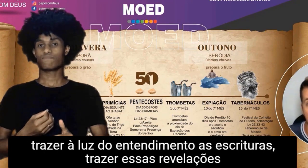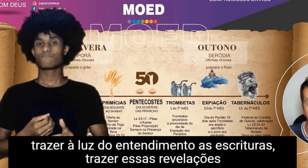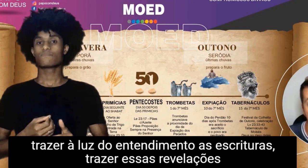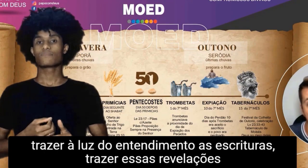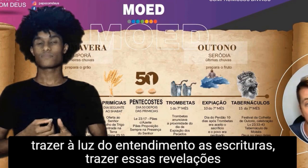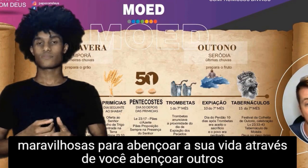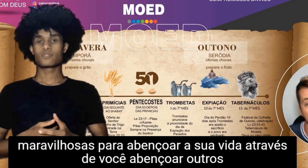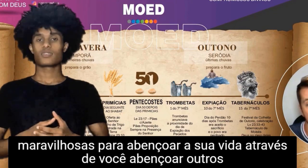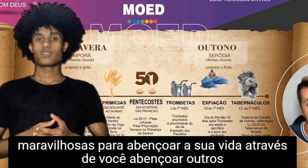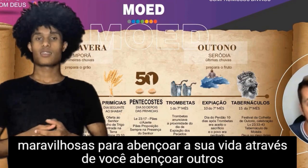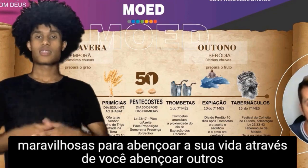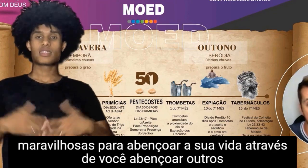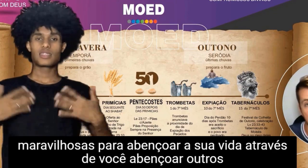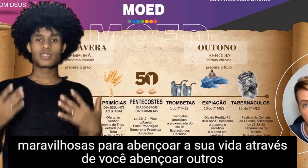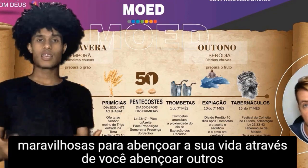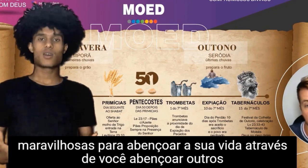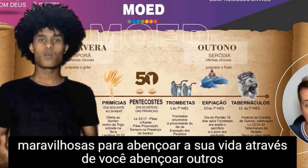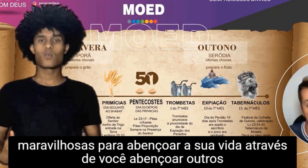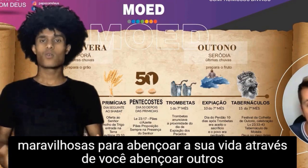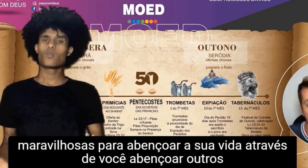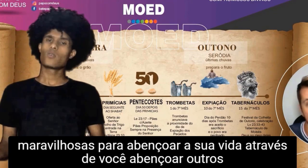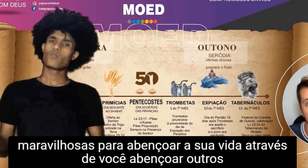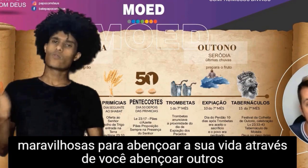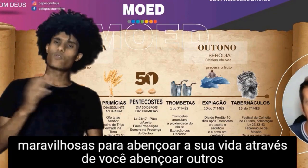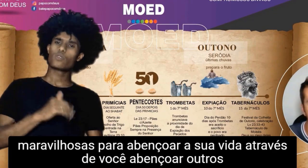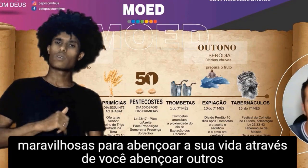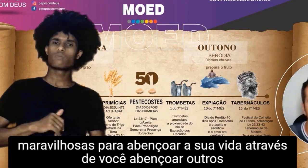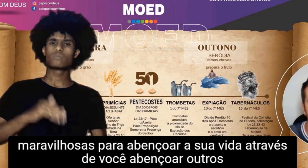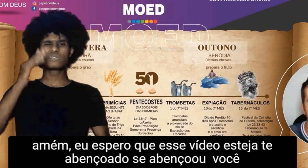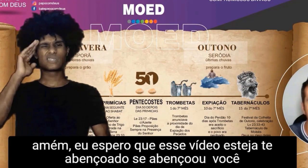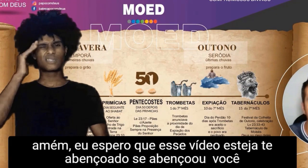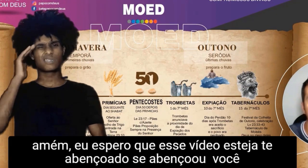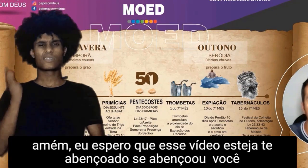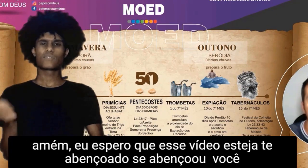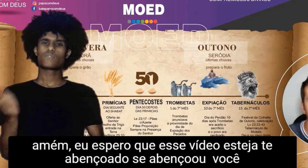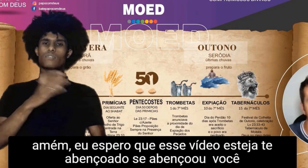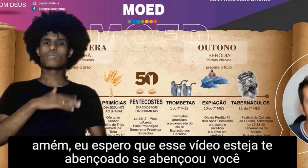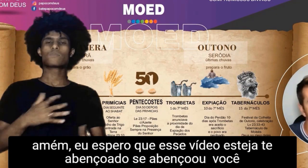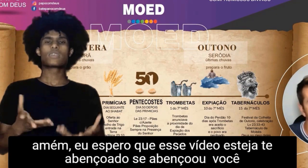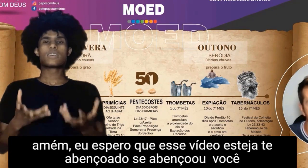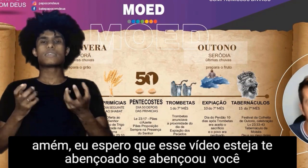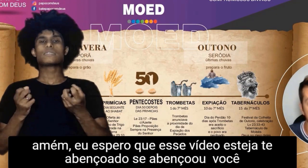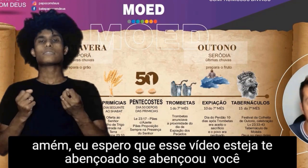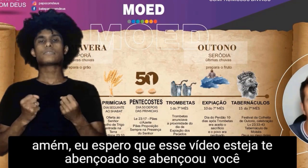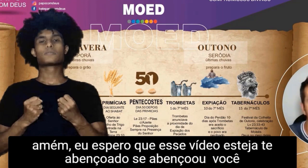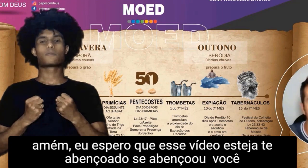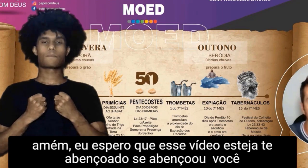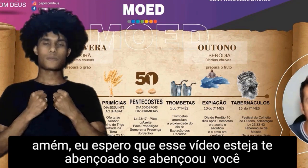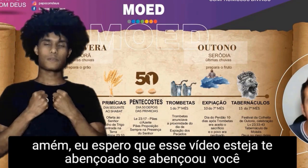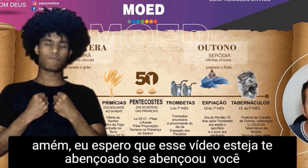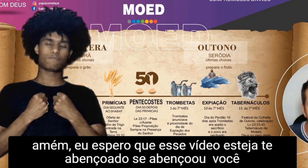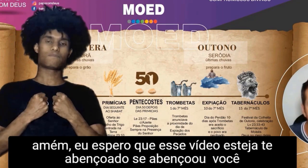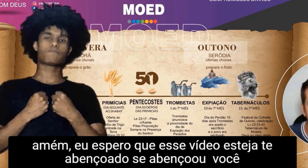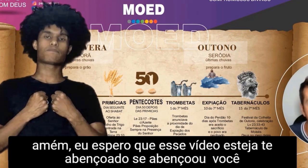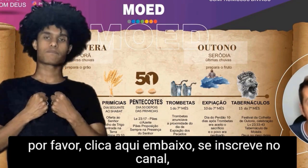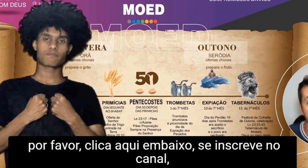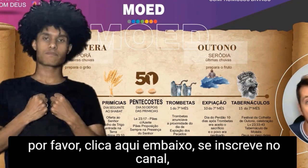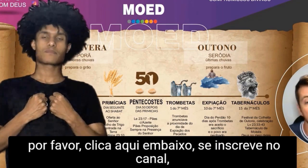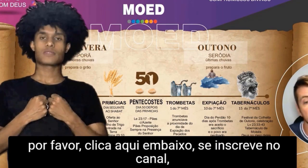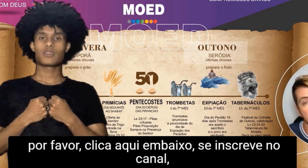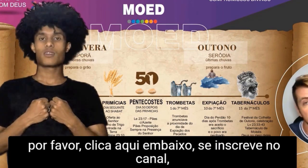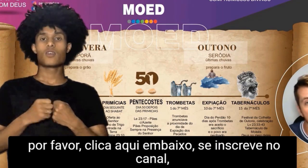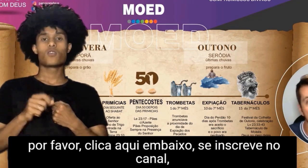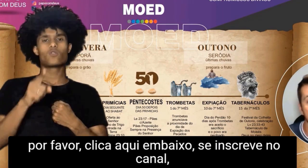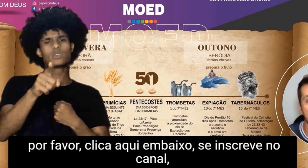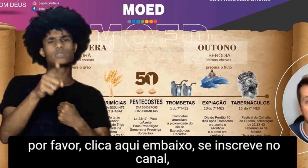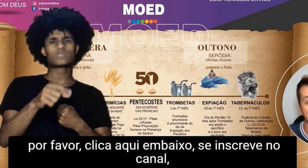essas revelações maravilhosas para abençoar a sua vida e através de você abençoar outros. Amém? Eu espero que esse vídeo tenha te abençoado. Se abençoou você, por